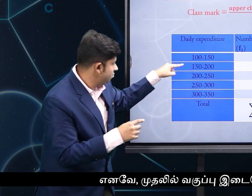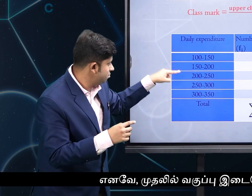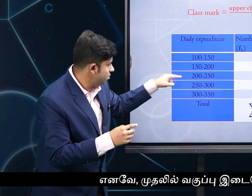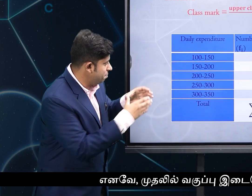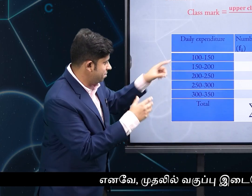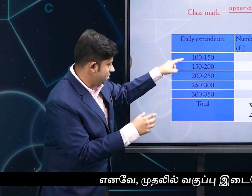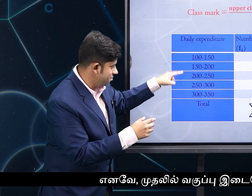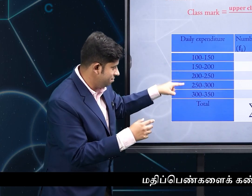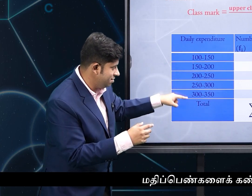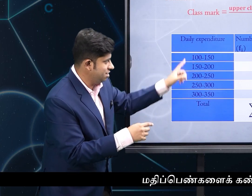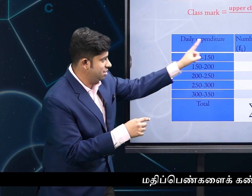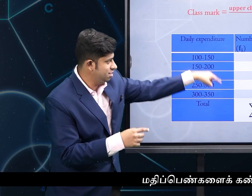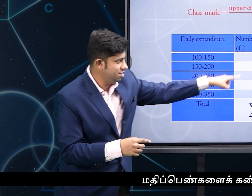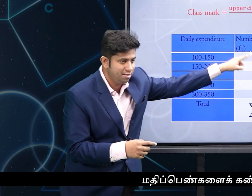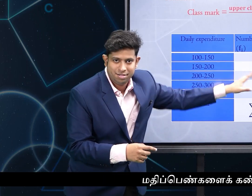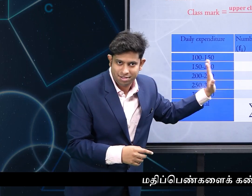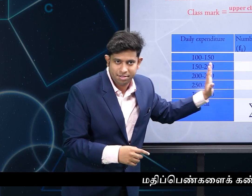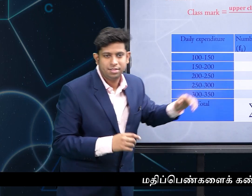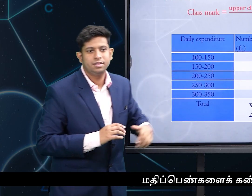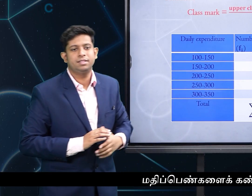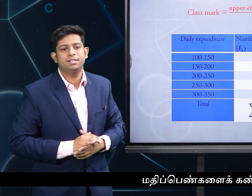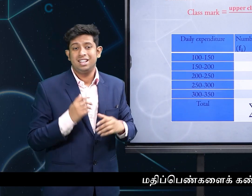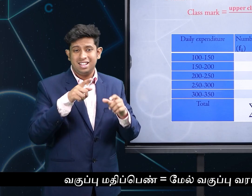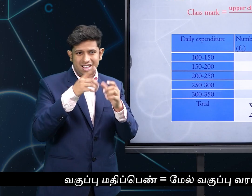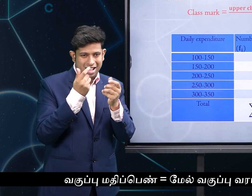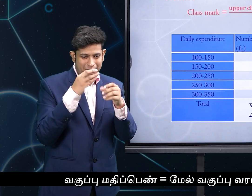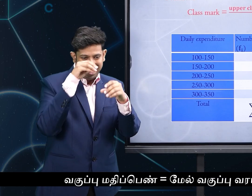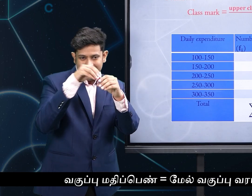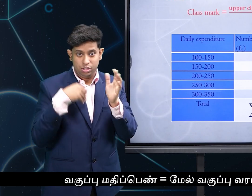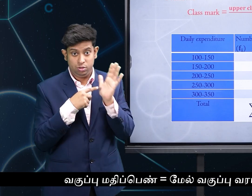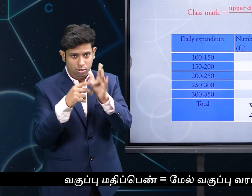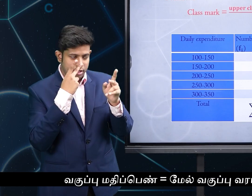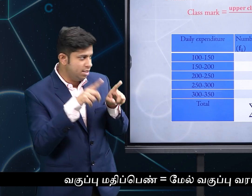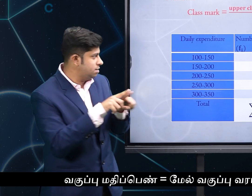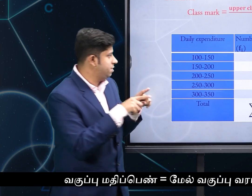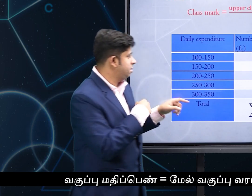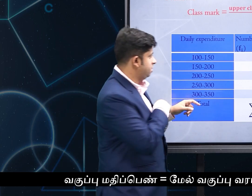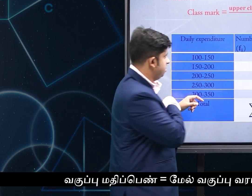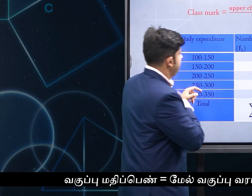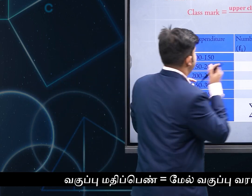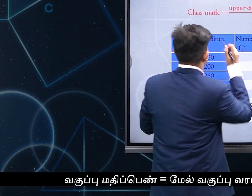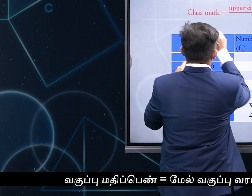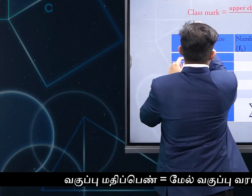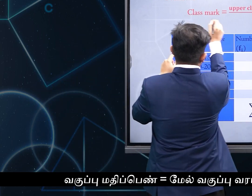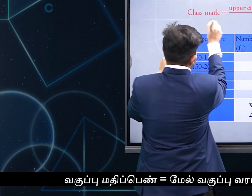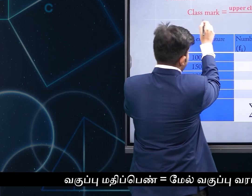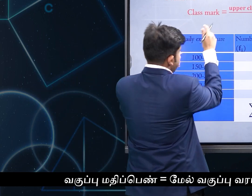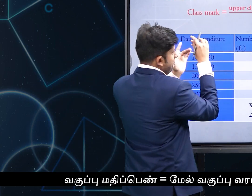இடைவெளிகளின் வகுப்பு மதிப்பெண்களை கண்டறியவும். வகுப்பு மதிப்பெண் ஈடு மேல் வகுப்பு வரம்பு கூட்டல்